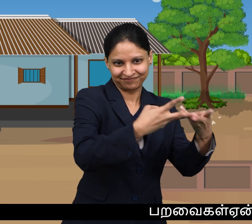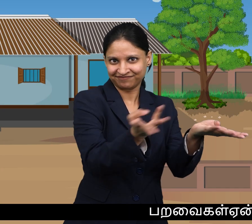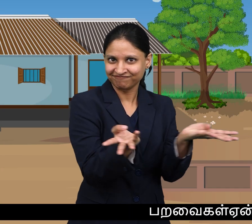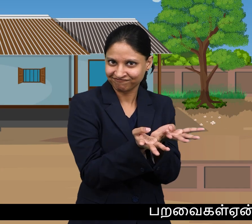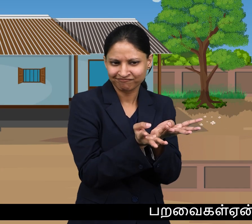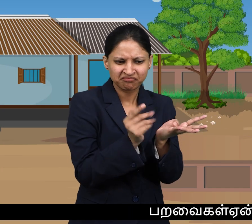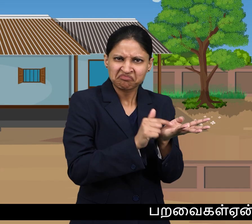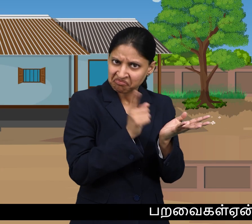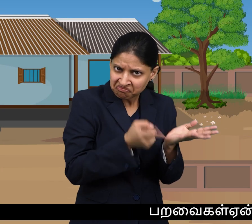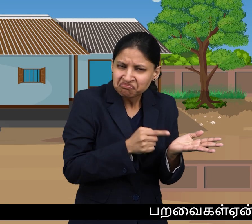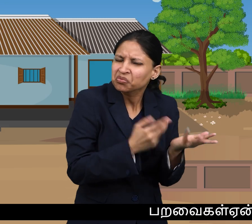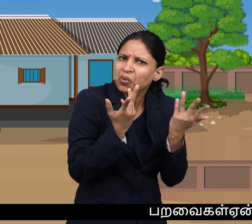பறவைகள் ஏன் கூடு கட்டுகின்றன?